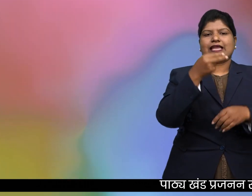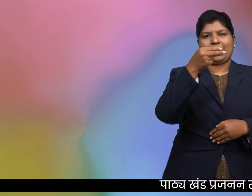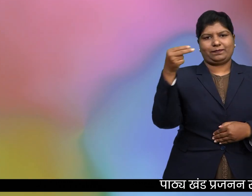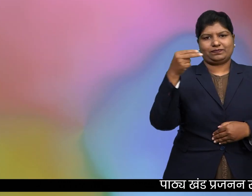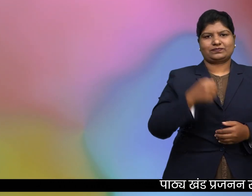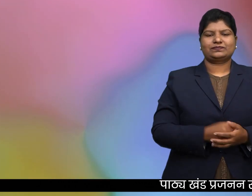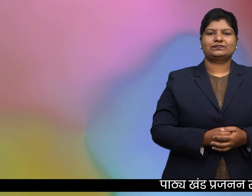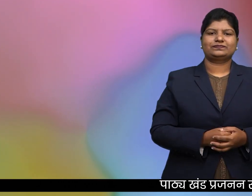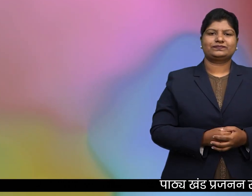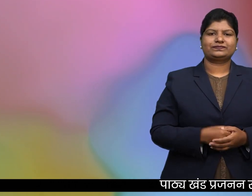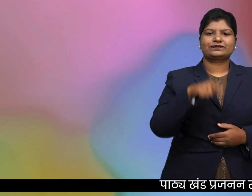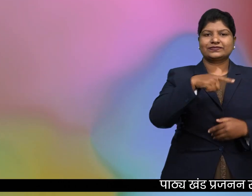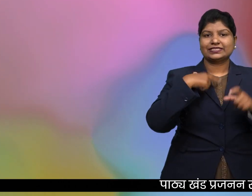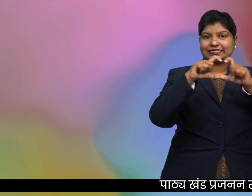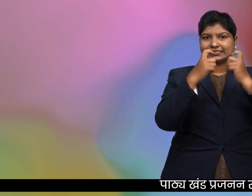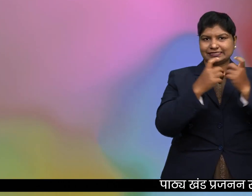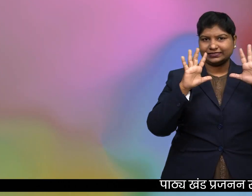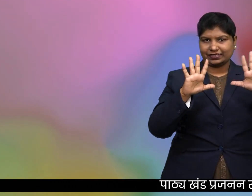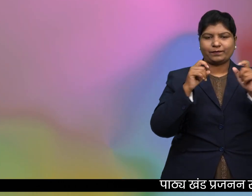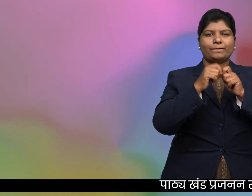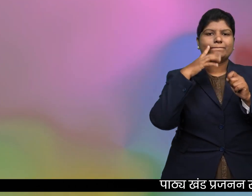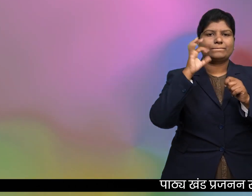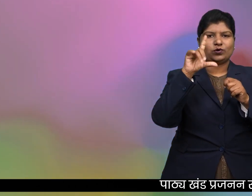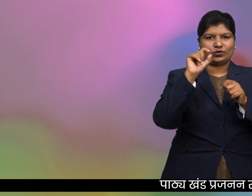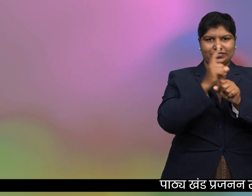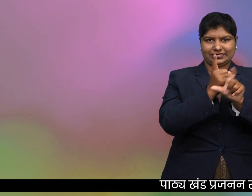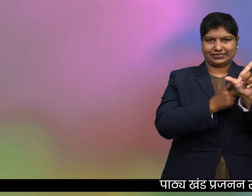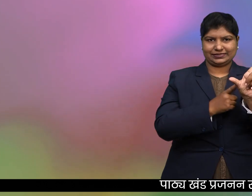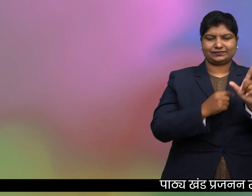पाठ्यखंड प्रजनन से है।